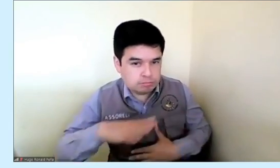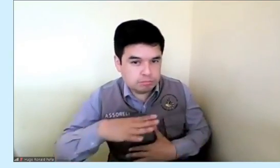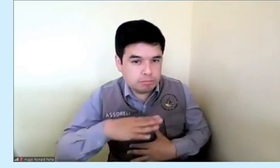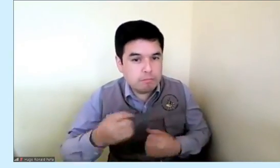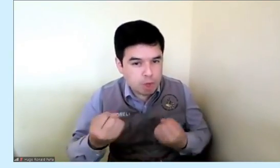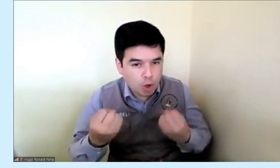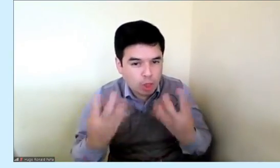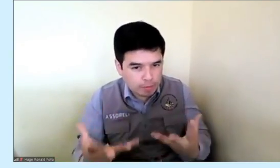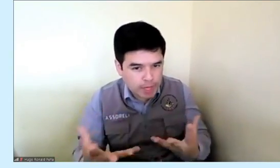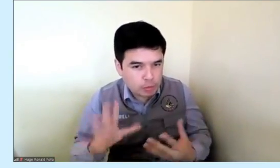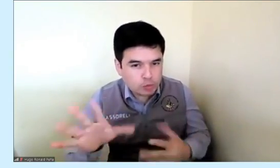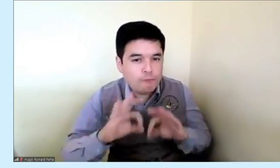¿Todo bien? ¿Sí?